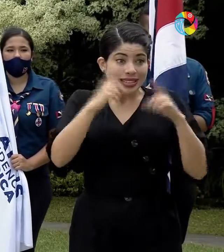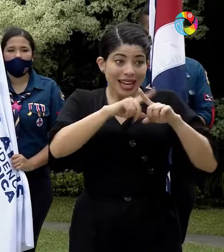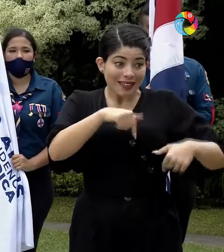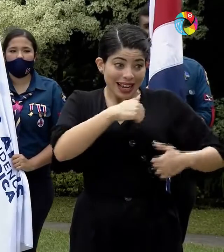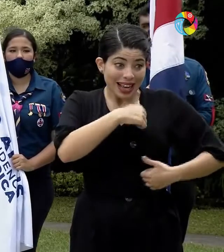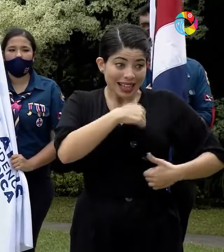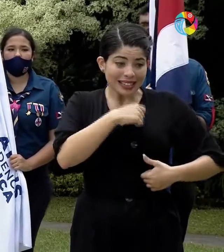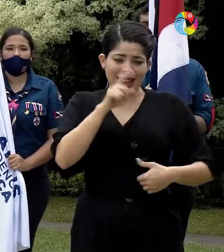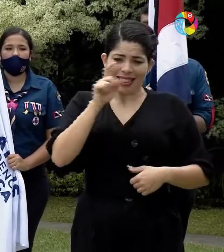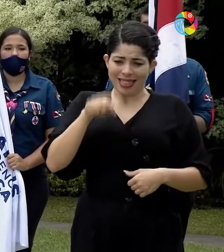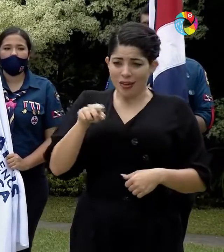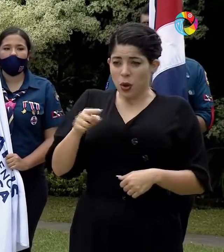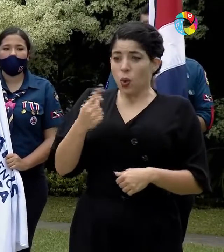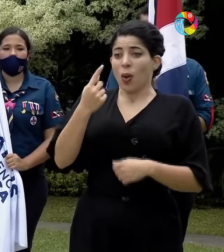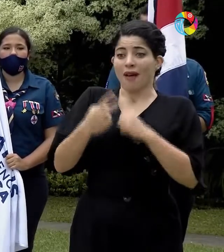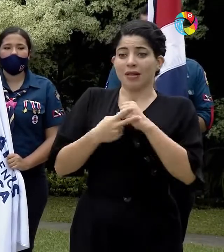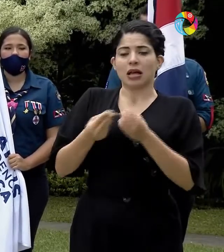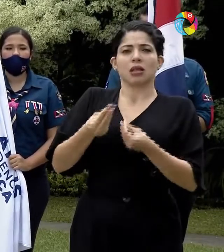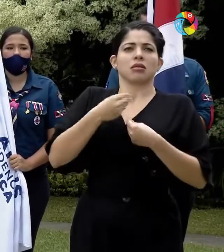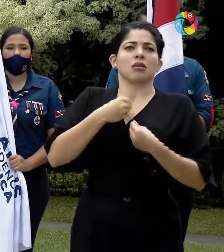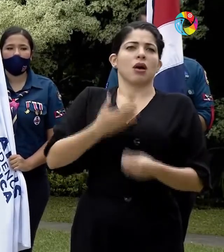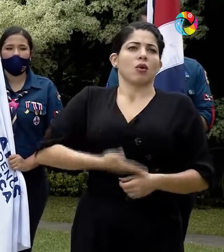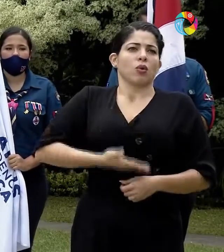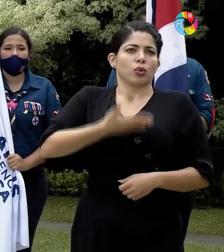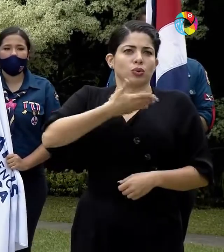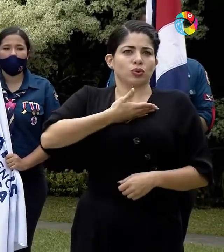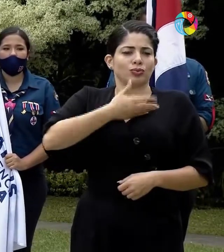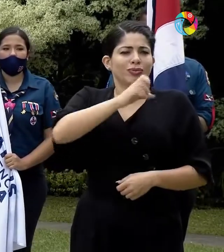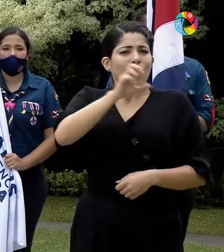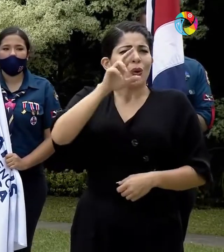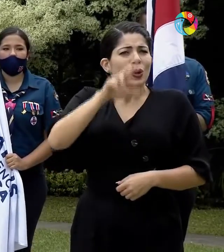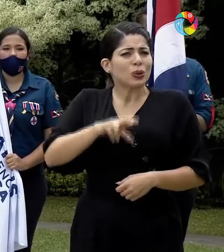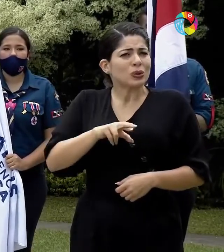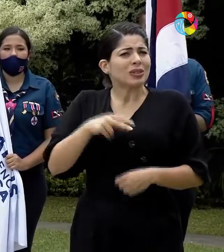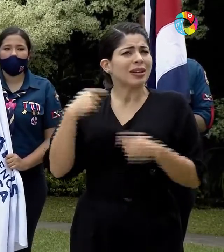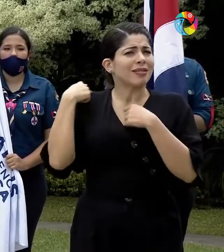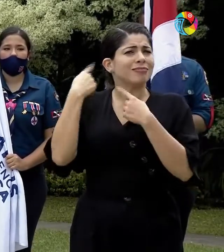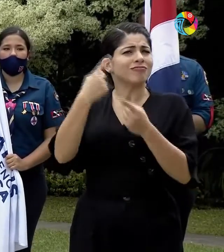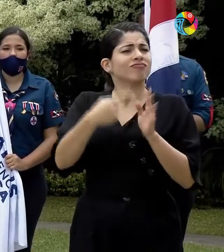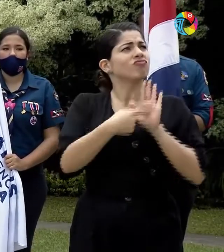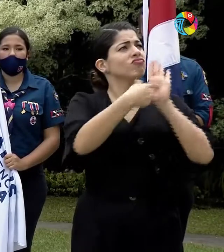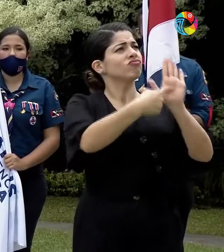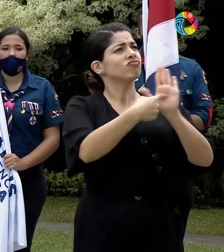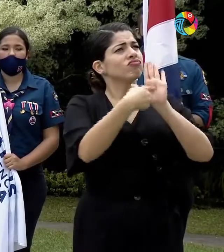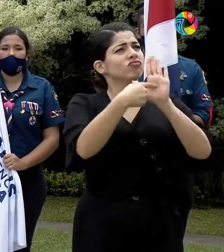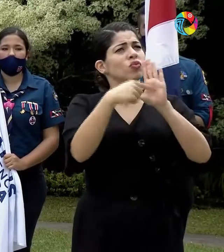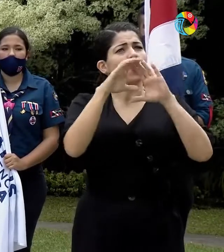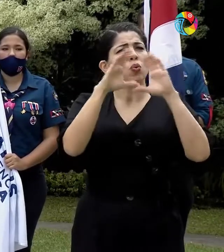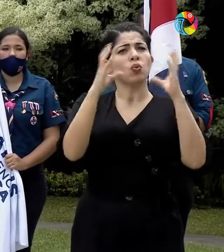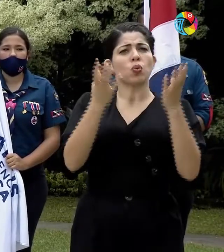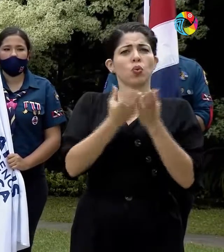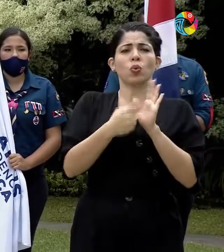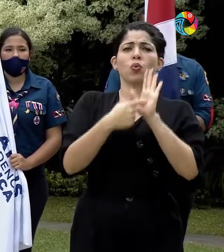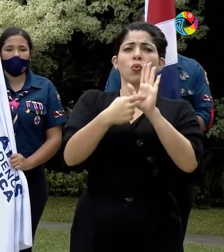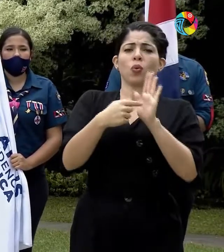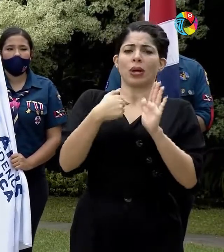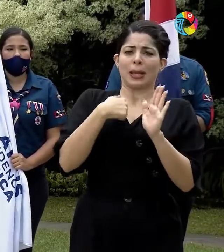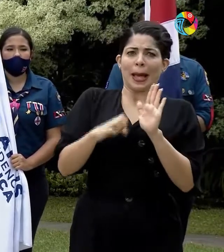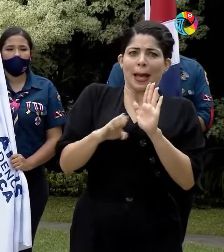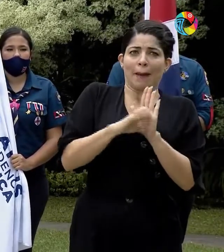de un inmenso orgullo. Costa Rica ha venido aportándole al mundo el ejemplo. Somos un país líder en